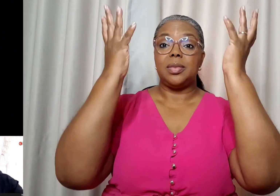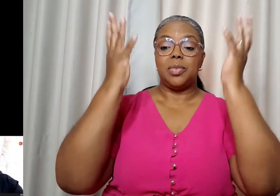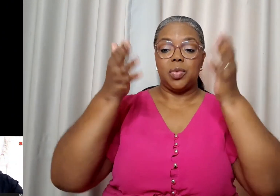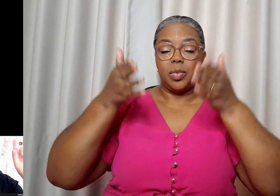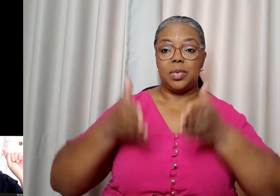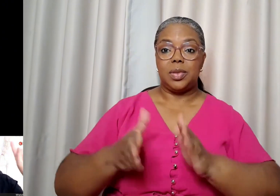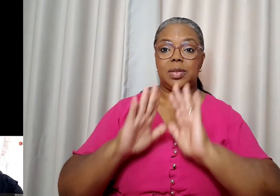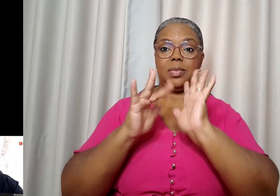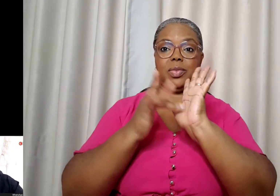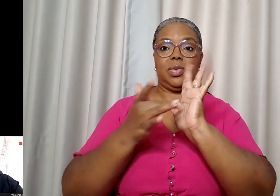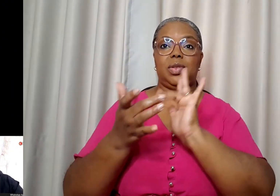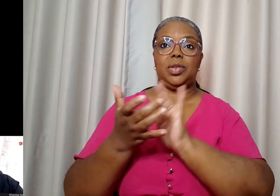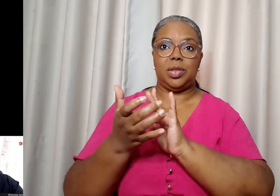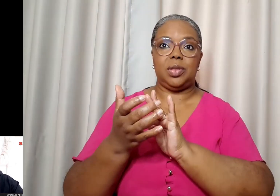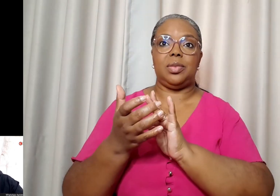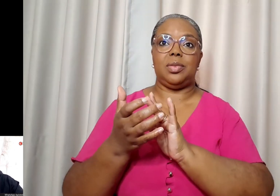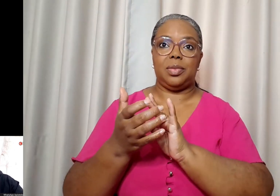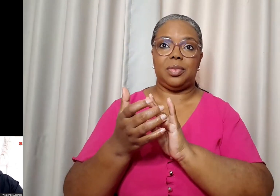o quê?